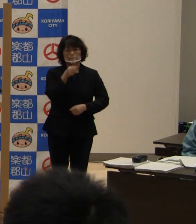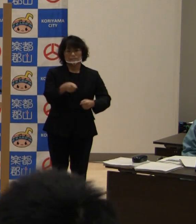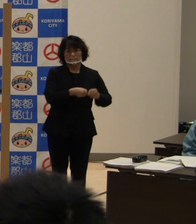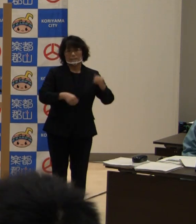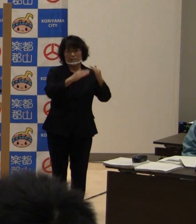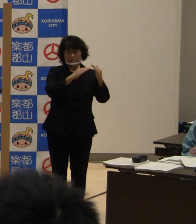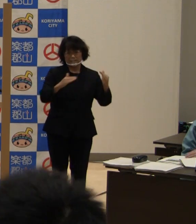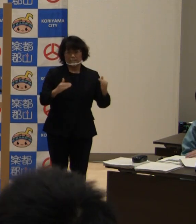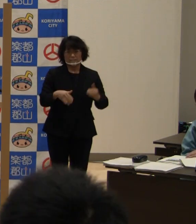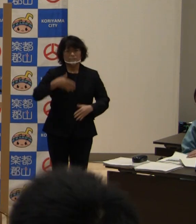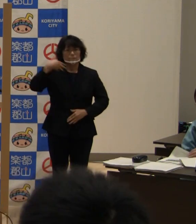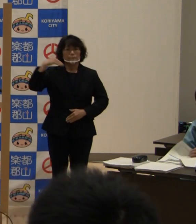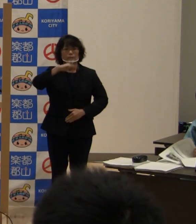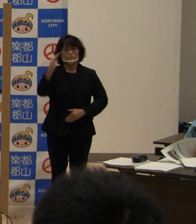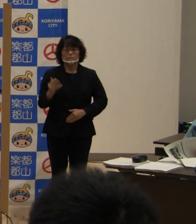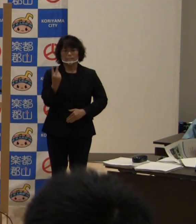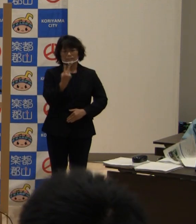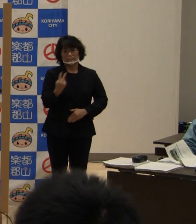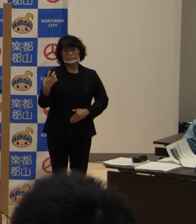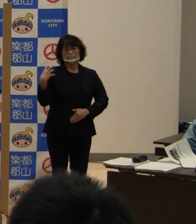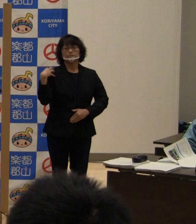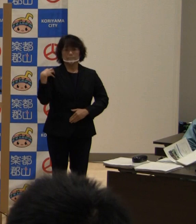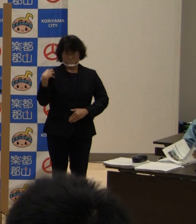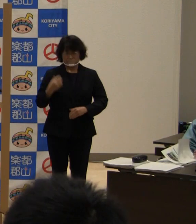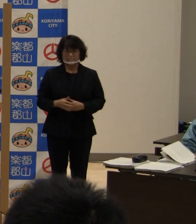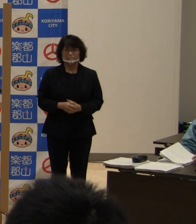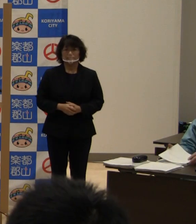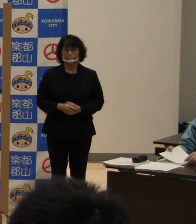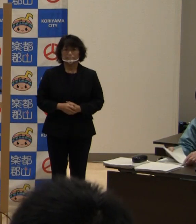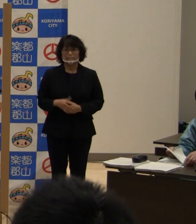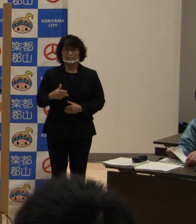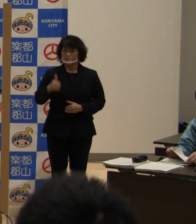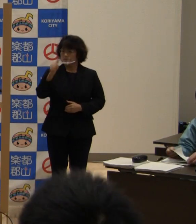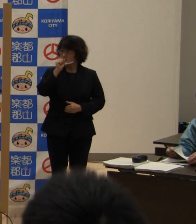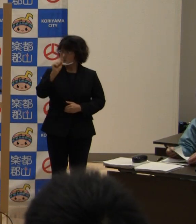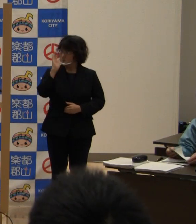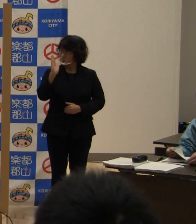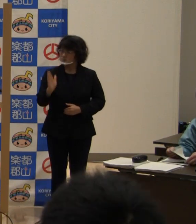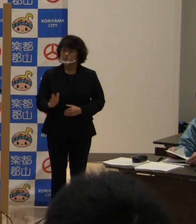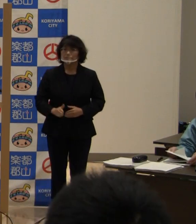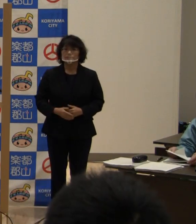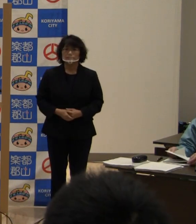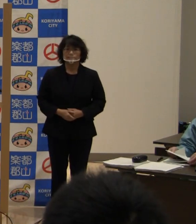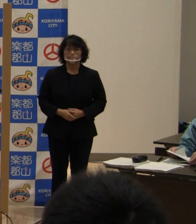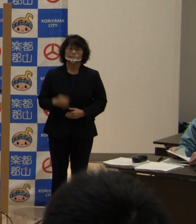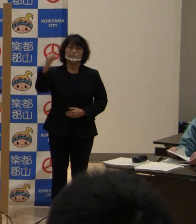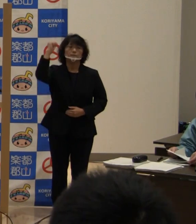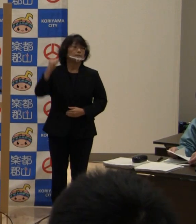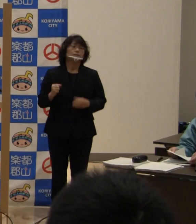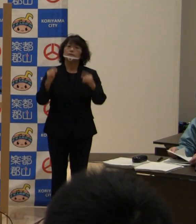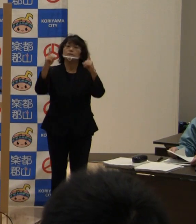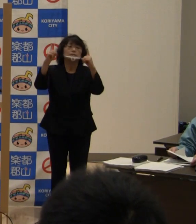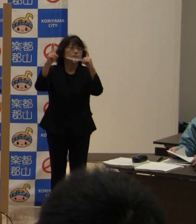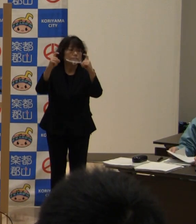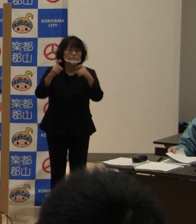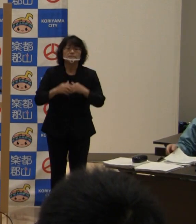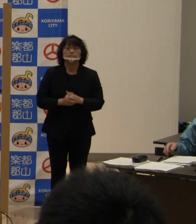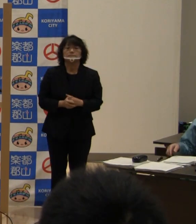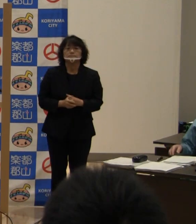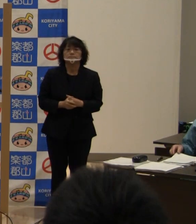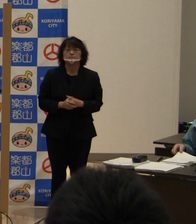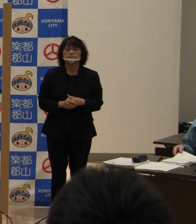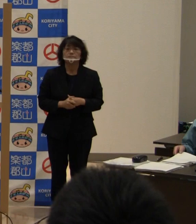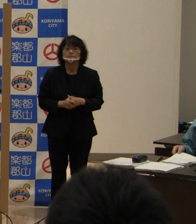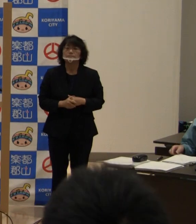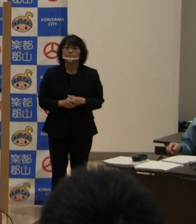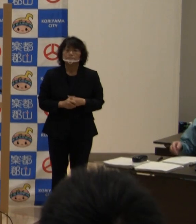希、青山紀子が担当いたします。それでは品川市長お願いします。 おはようございます、旅館で